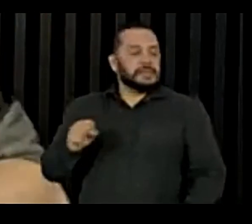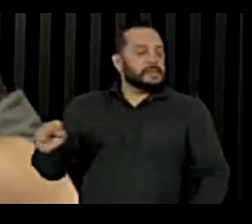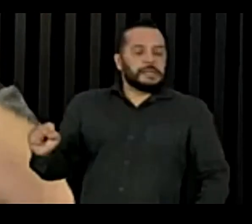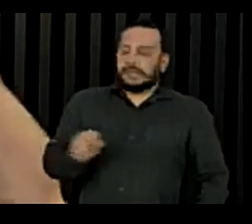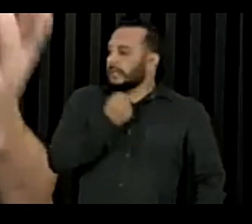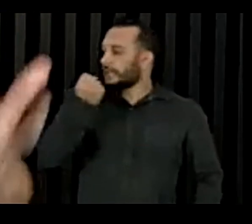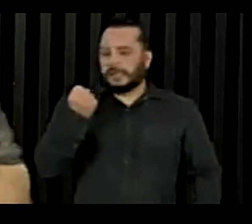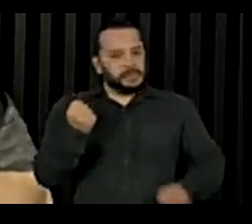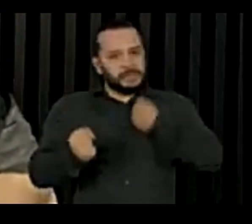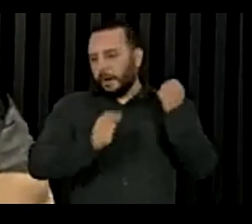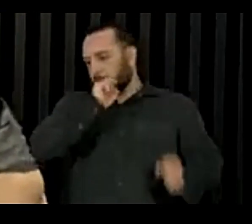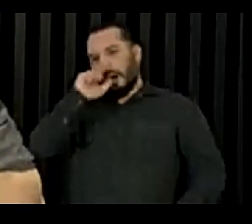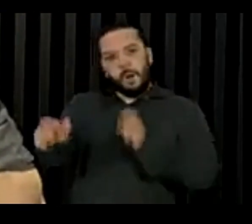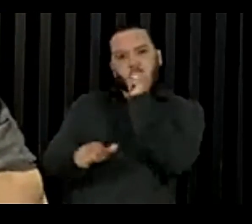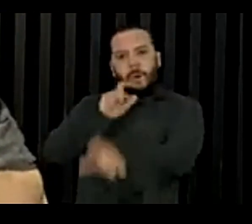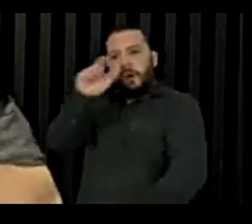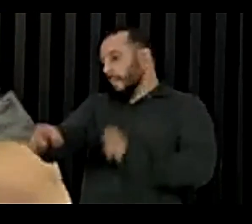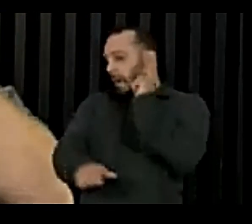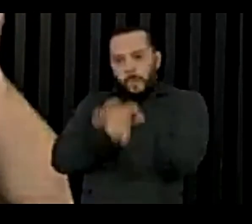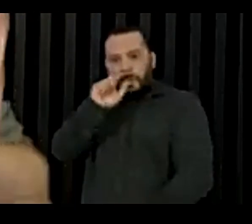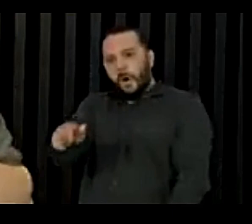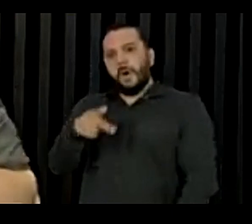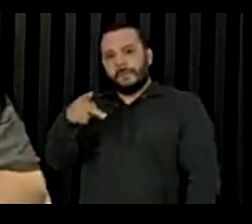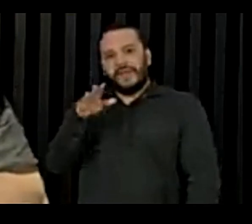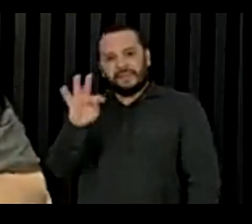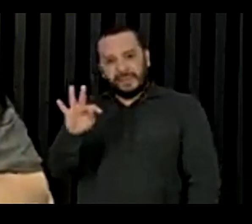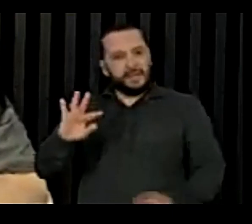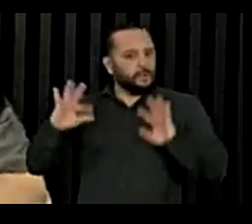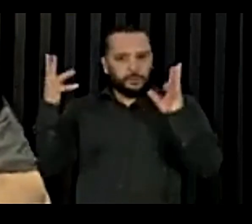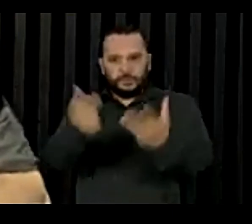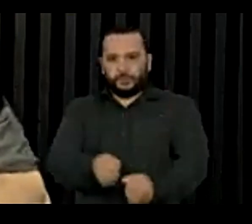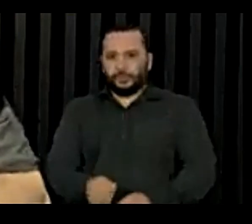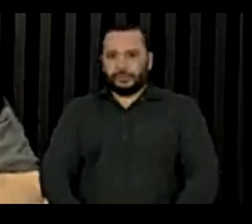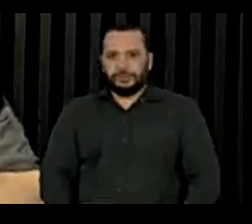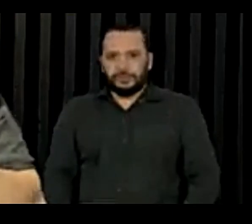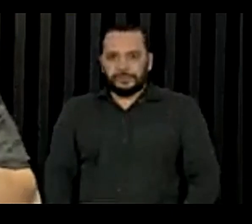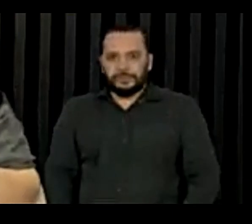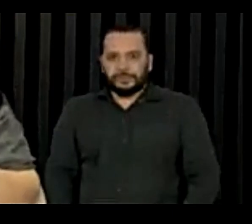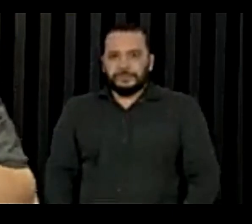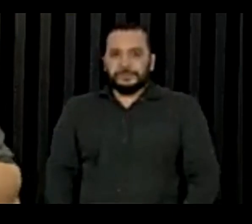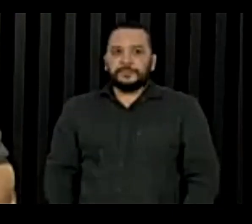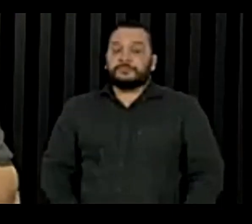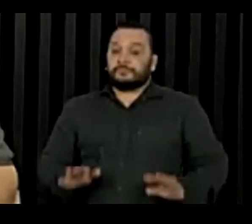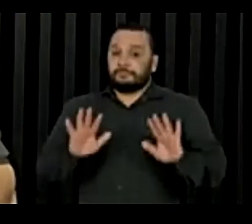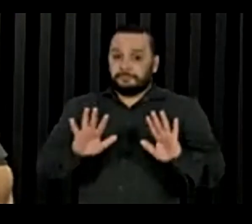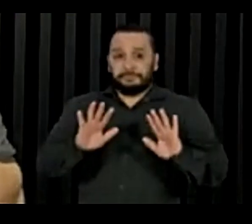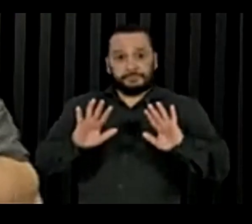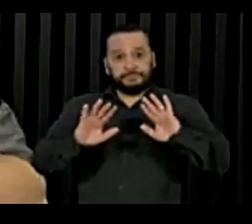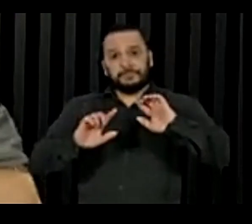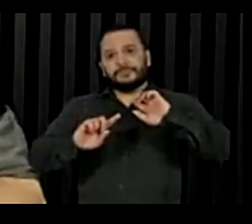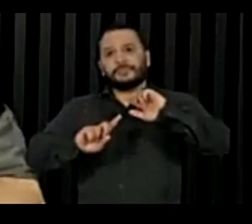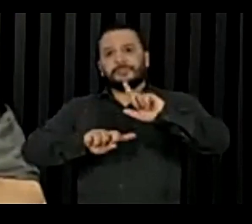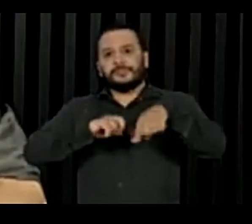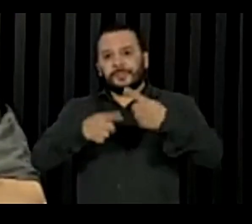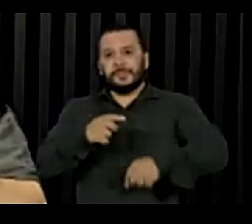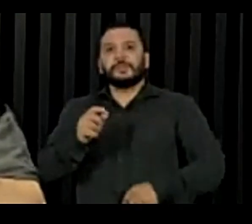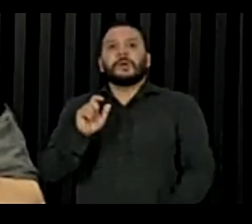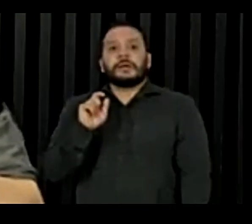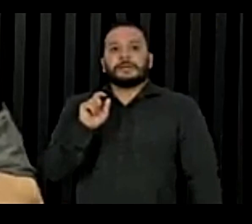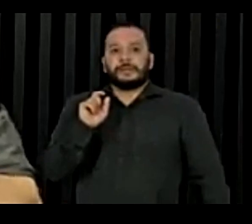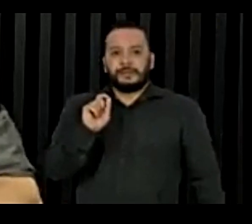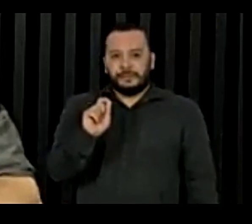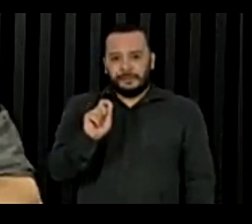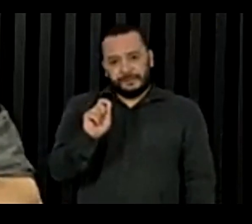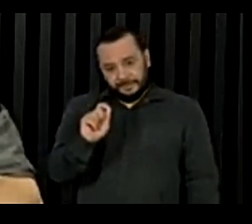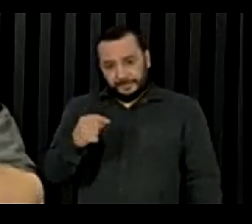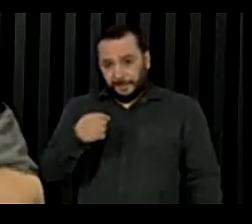de violência verbal contra os petistas como um todo. E eu acho que a minha participação dentro desse cenário,